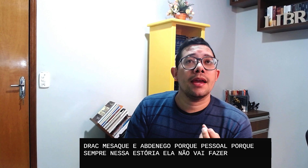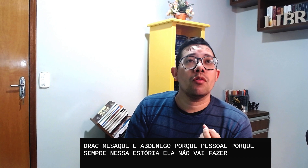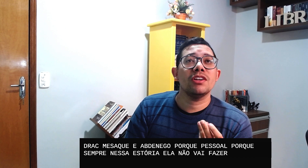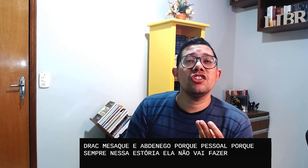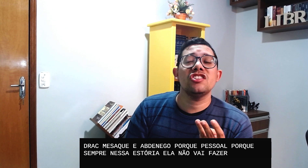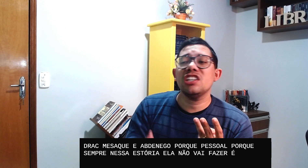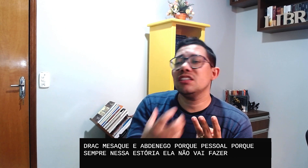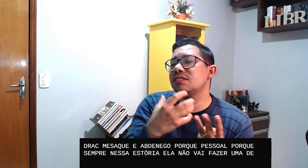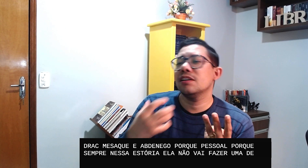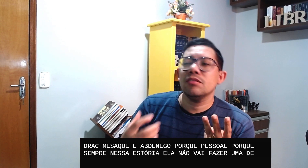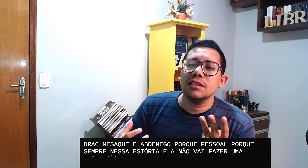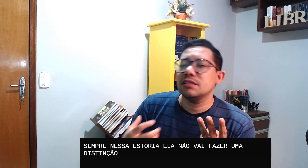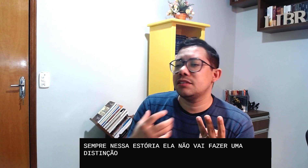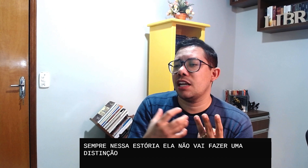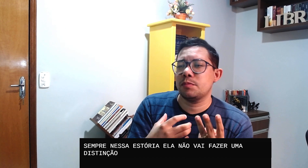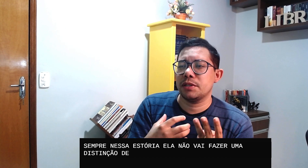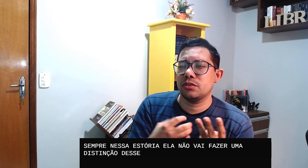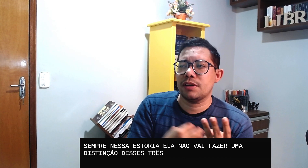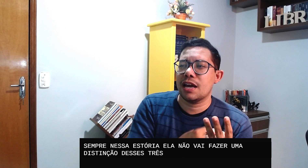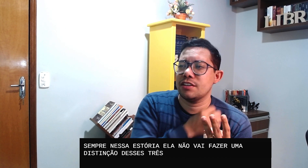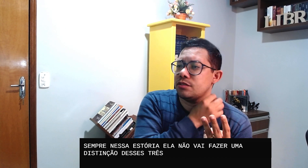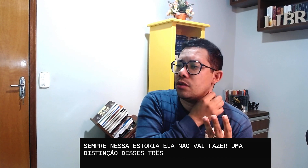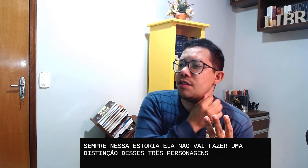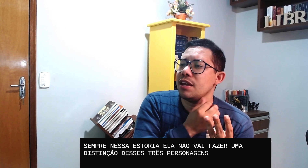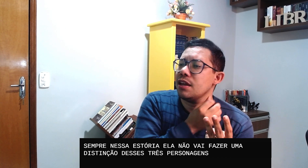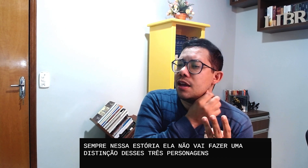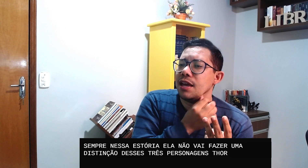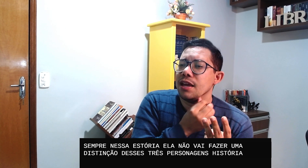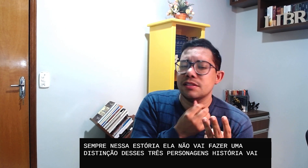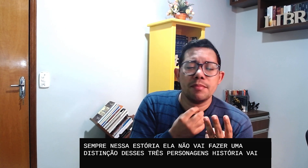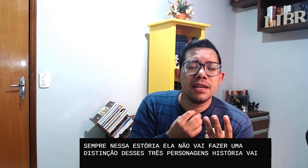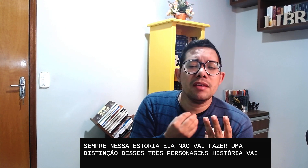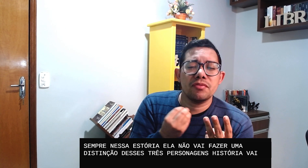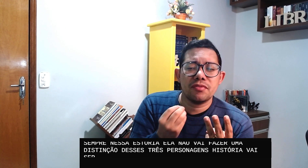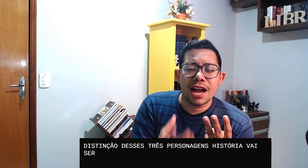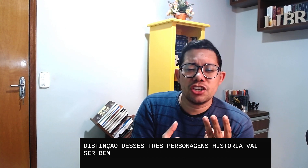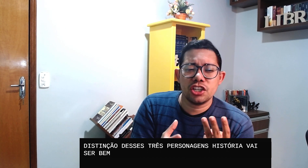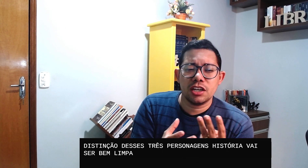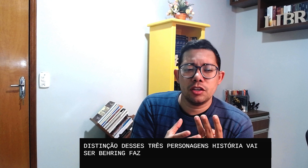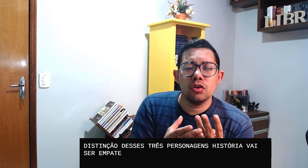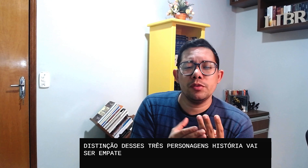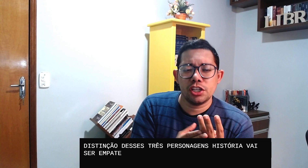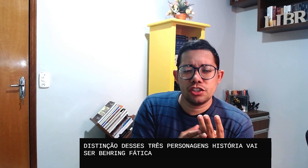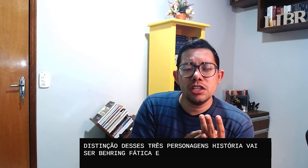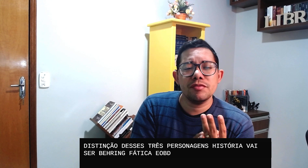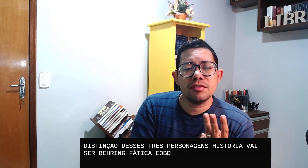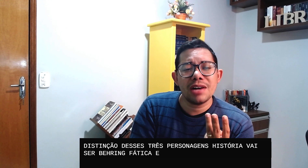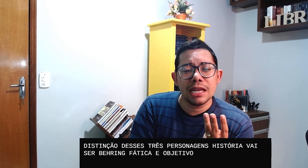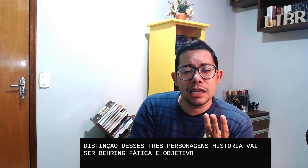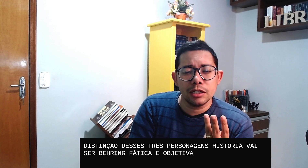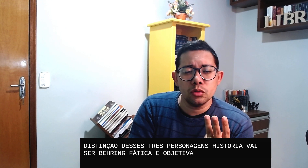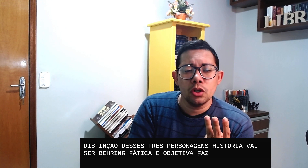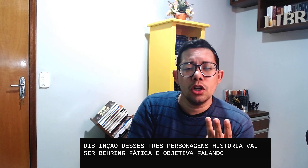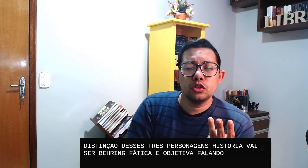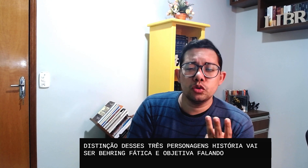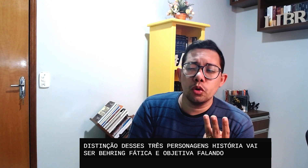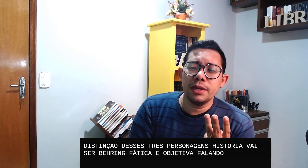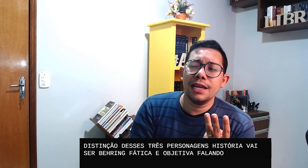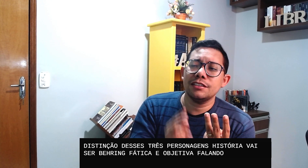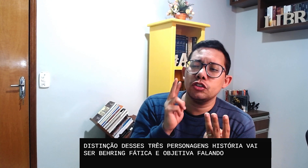uma distinção desses três personagens. A história vai ser bem enfática e objetiva falando sobre esses